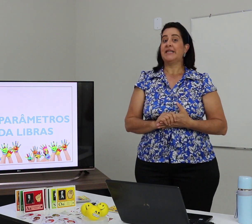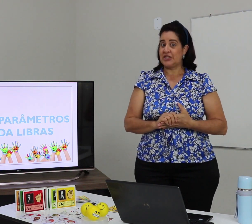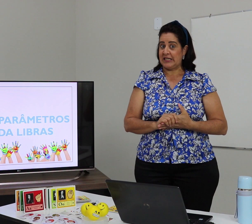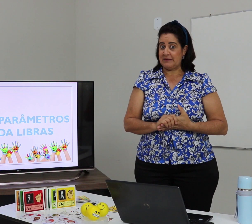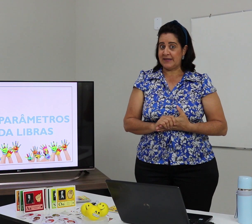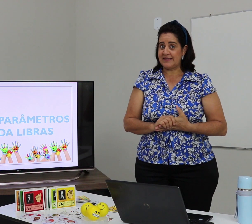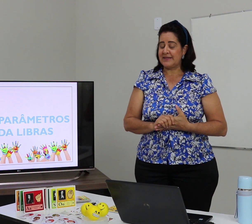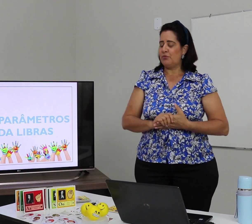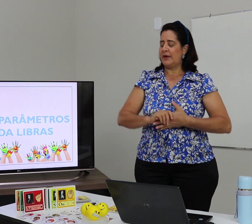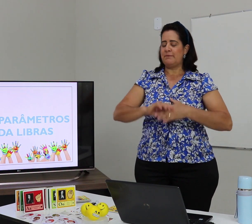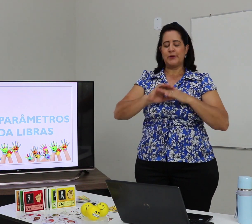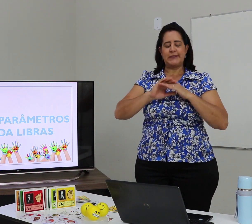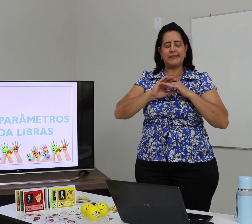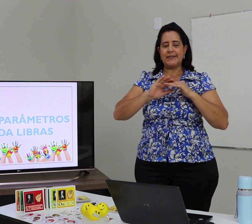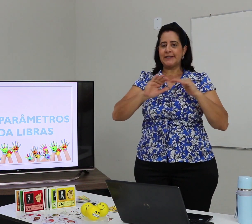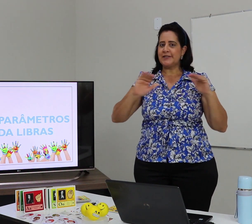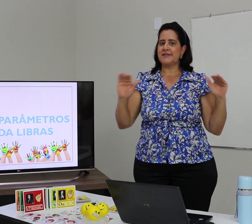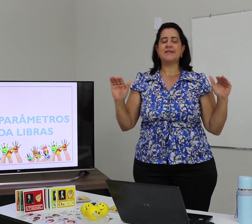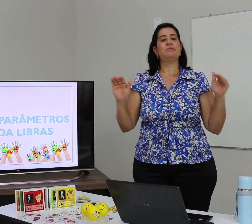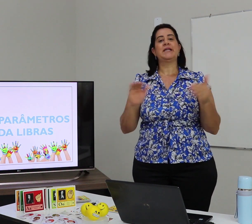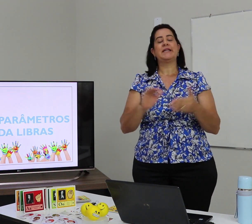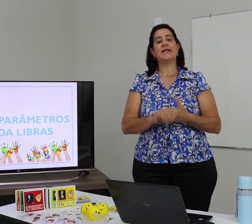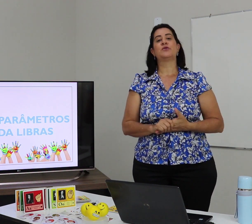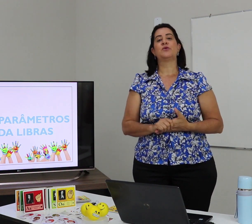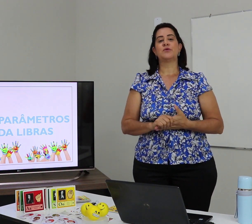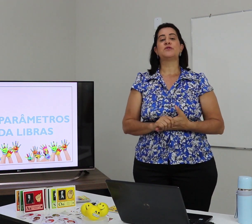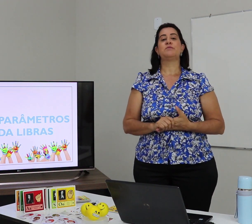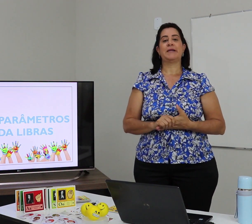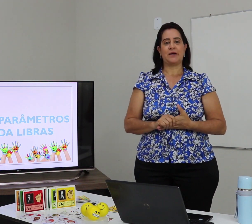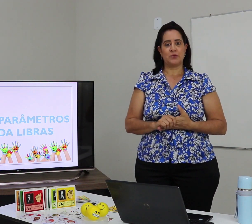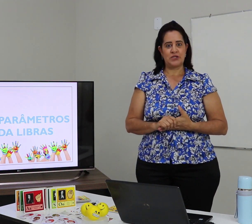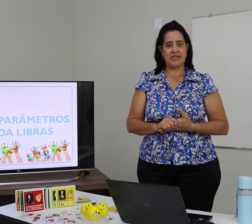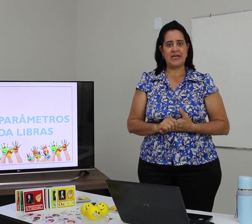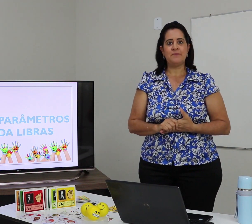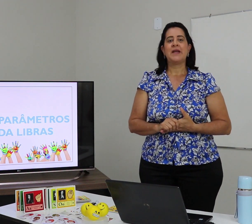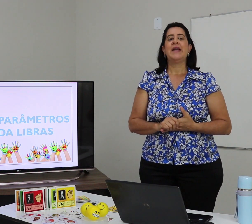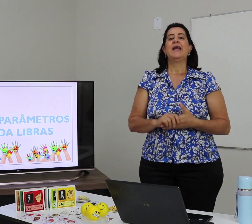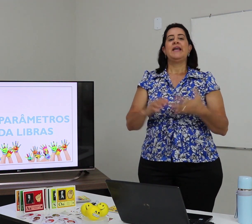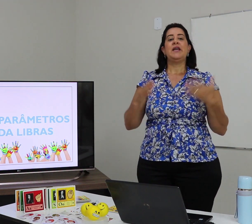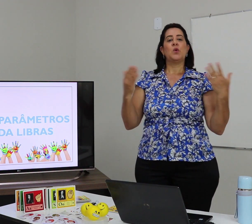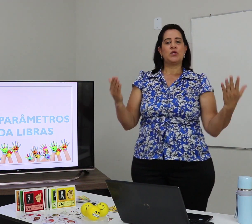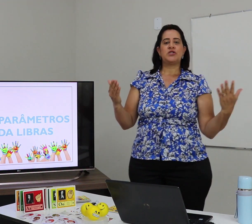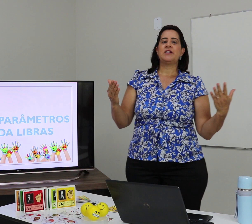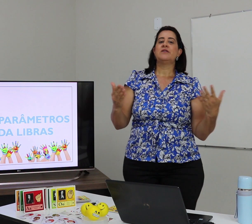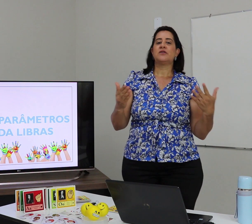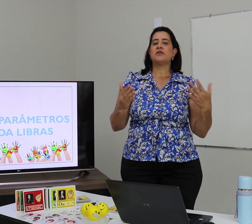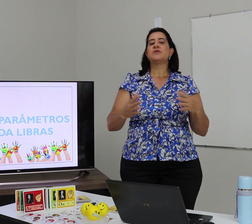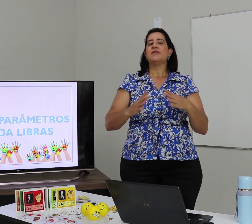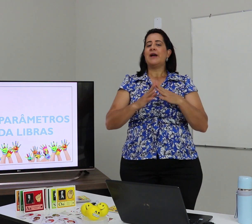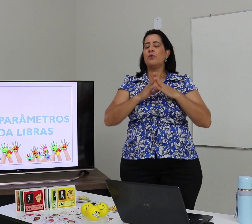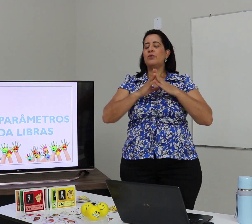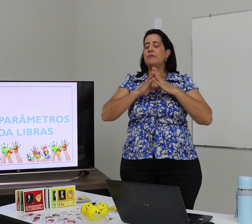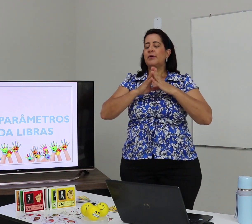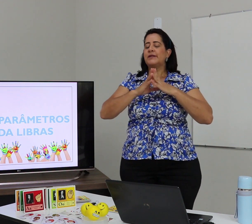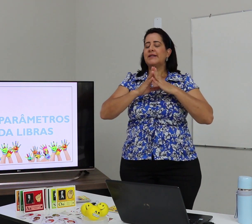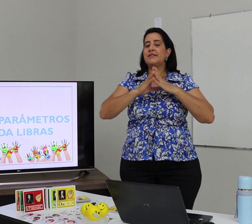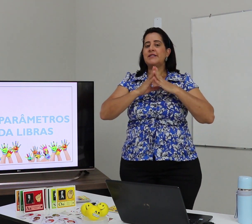de Libras, uma importante disciplina dentro do curso de Pedagogia, e hoje nós vamos ver algo